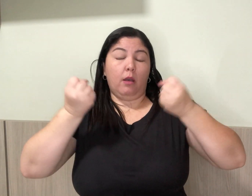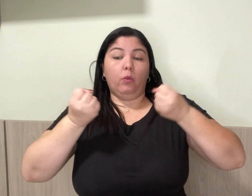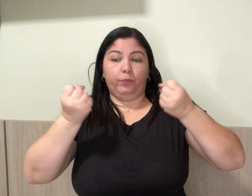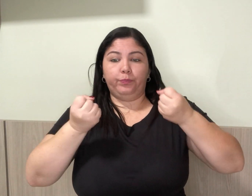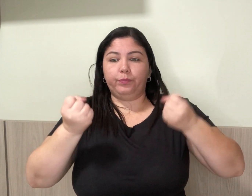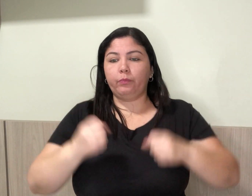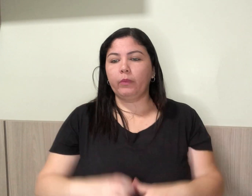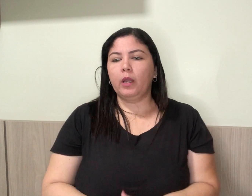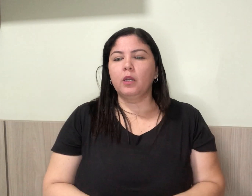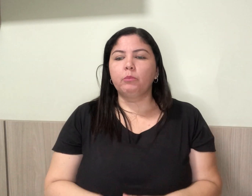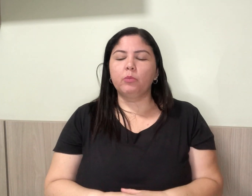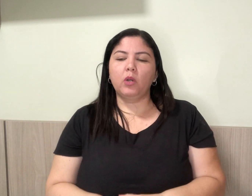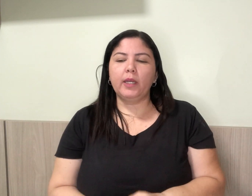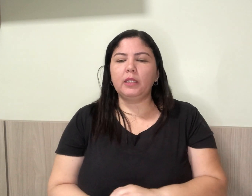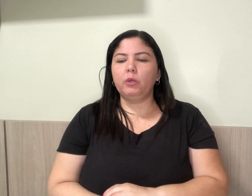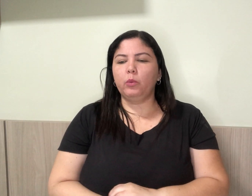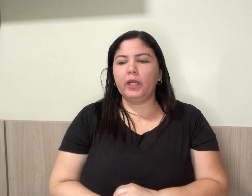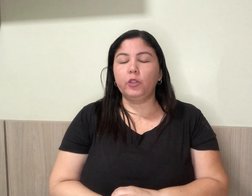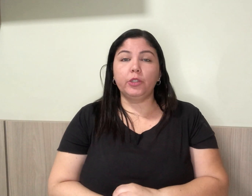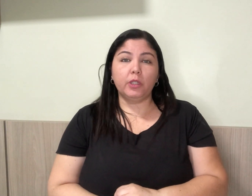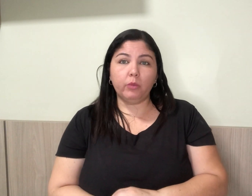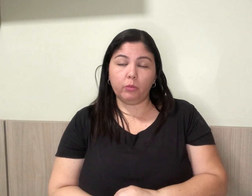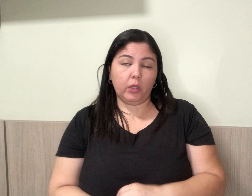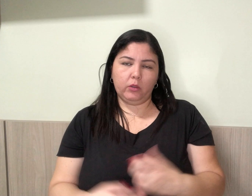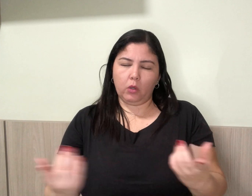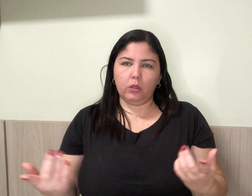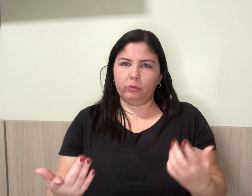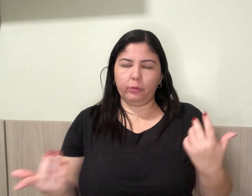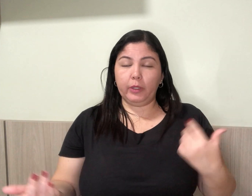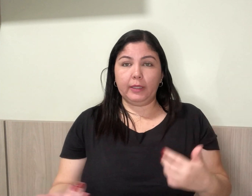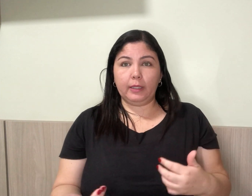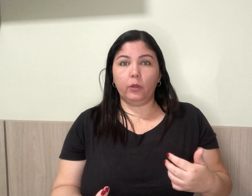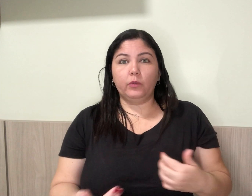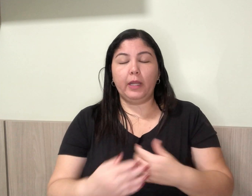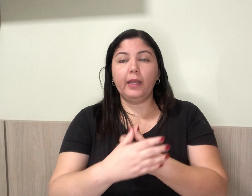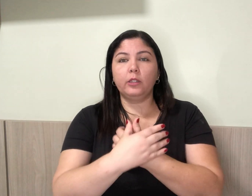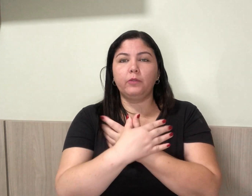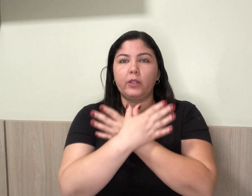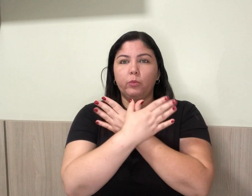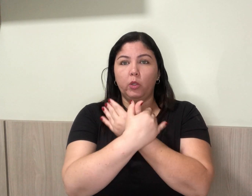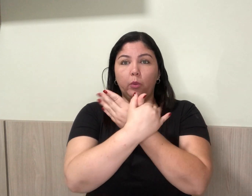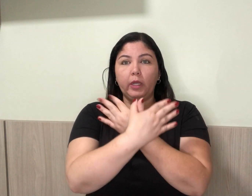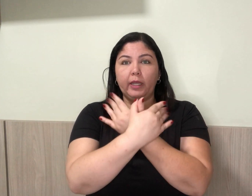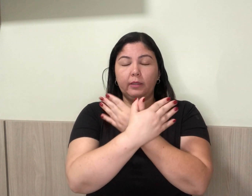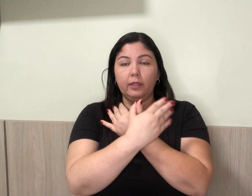carrão. Borboleta, borboletinha, borboletona, borboletão, né? Então eu faço borboleta,